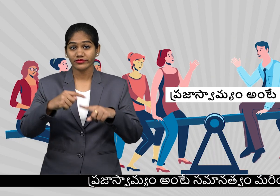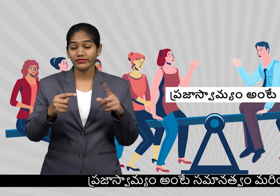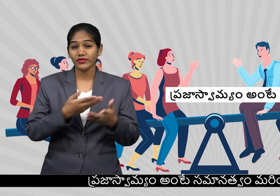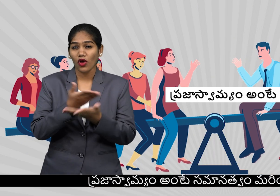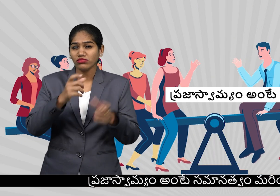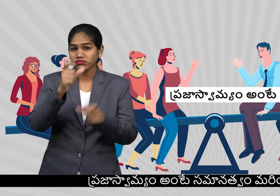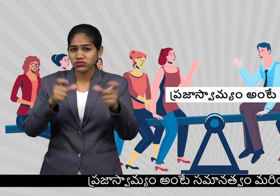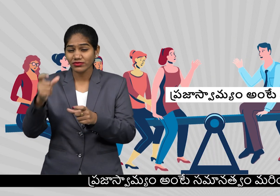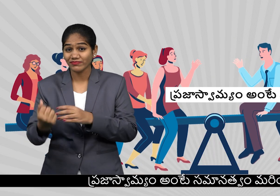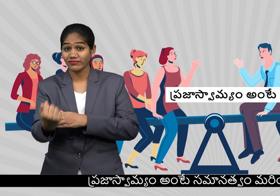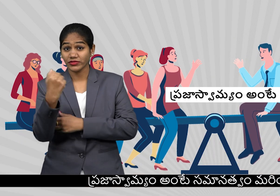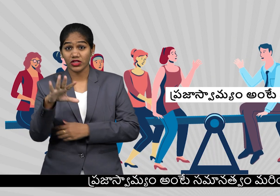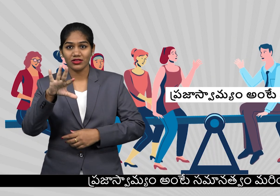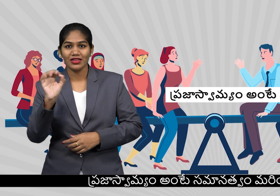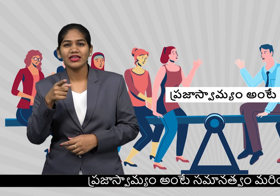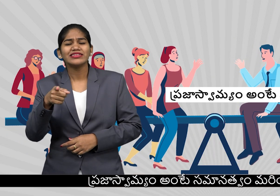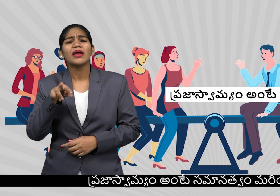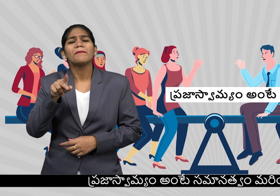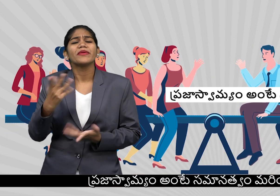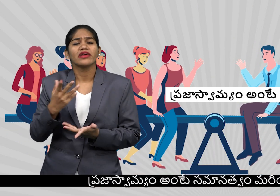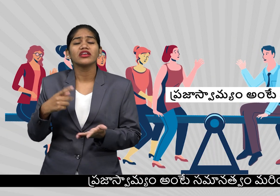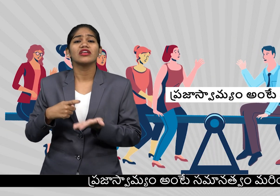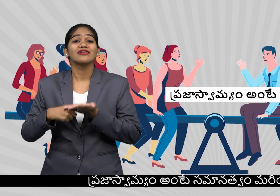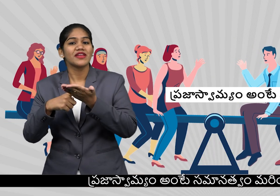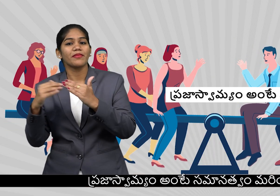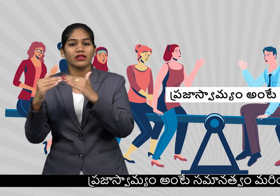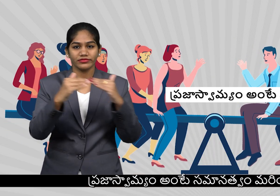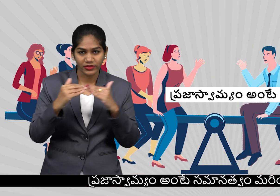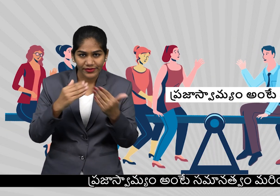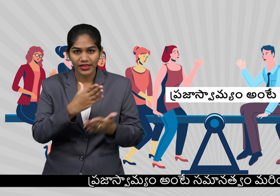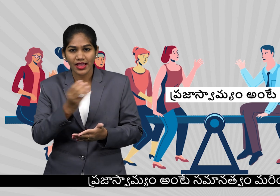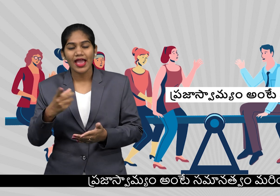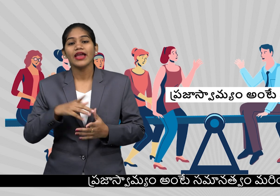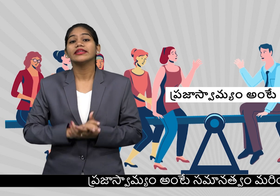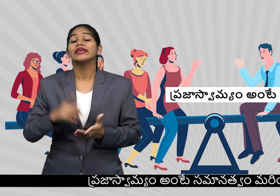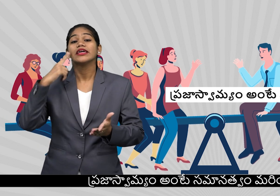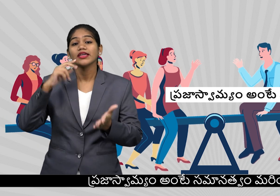ప్రజాస్వామ్యం అంటే సమానత్వం మరియు సమగ్రత.